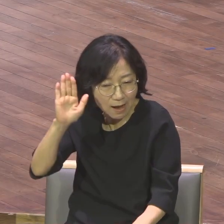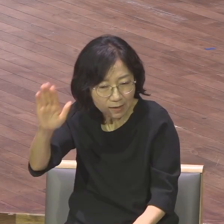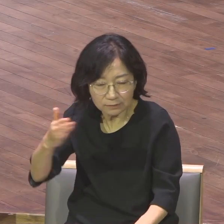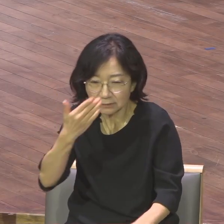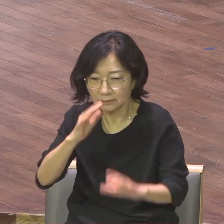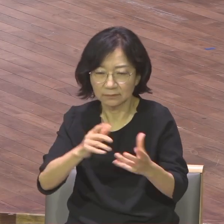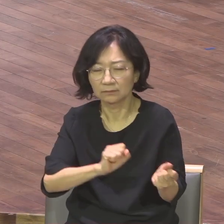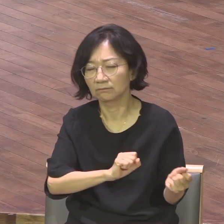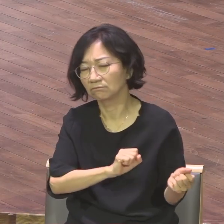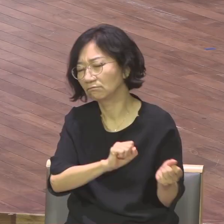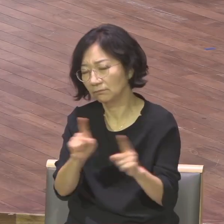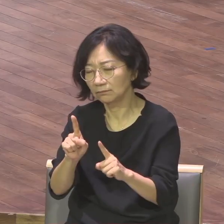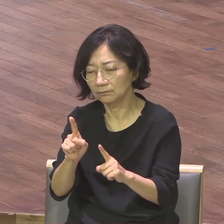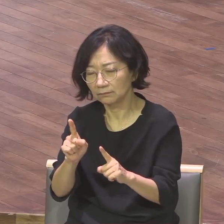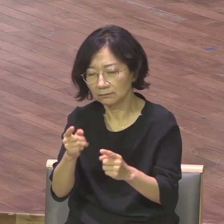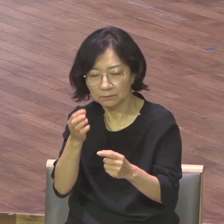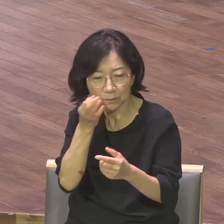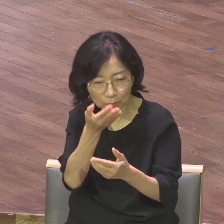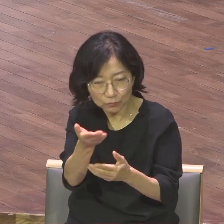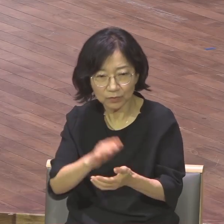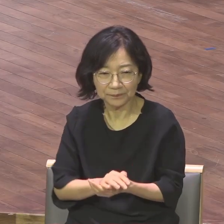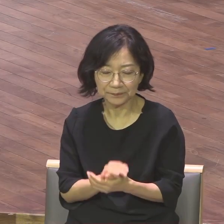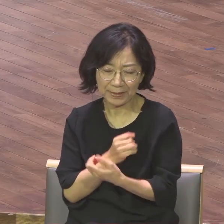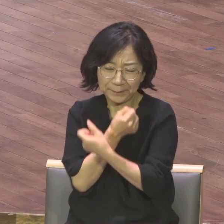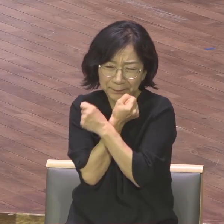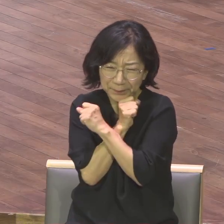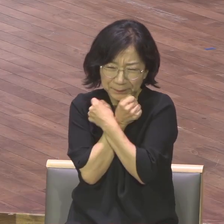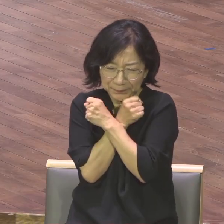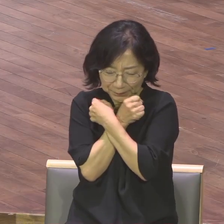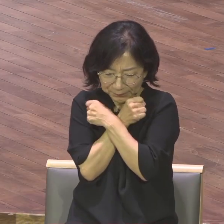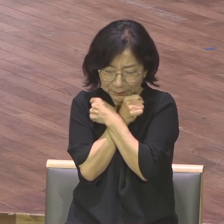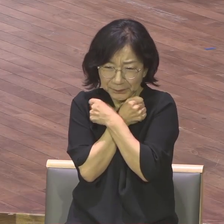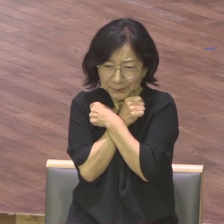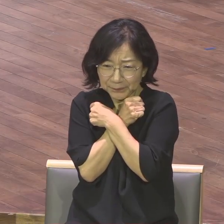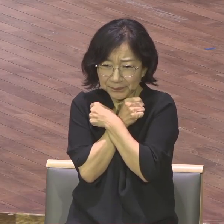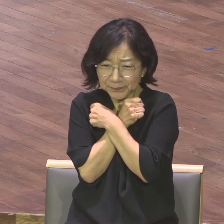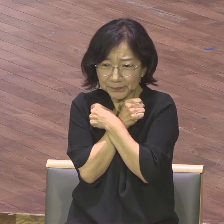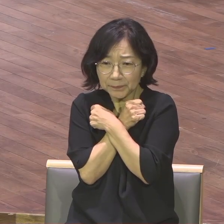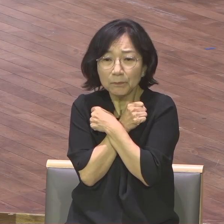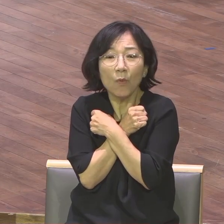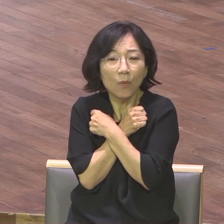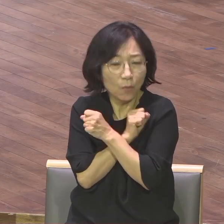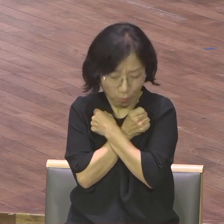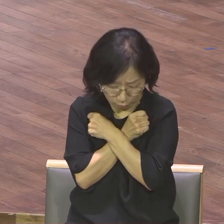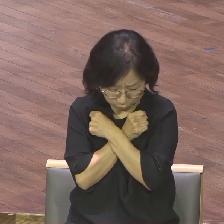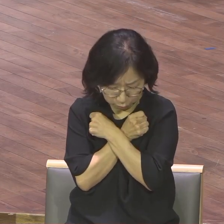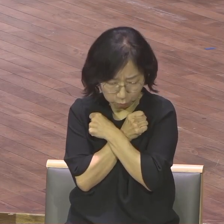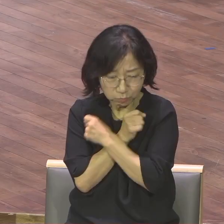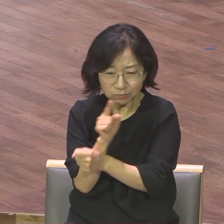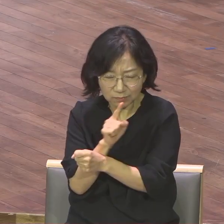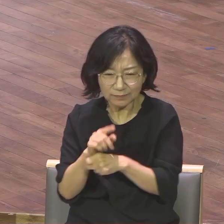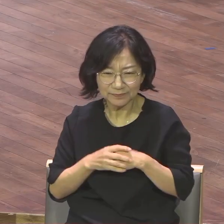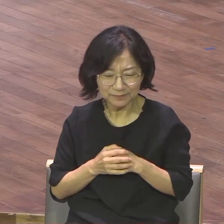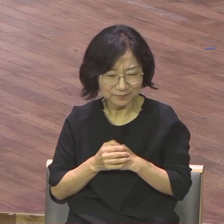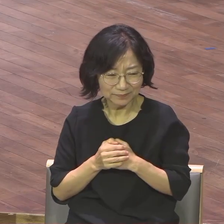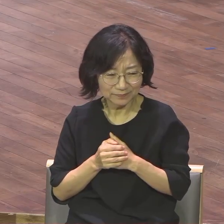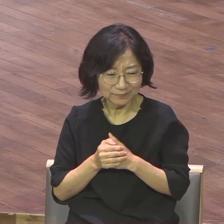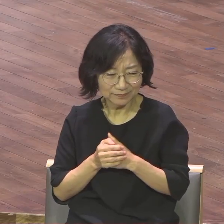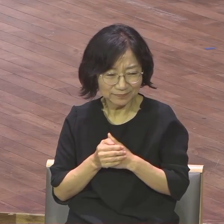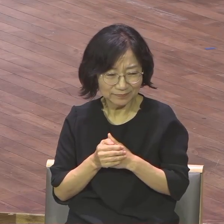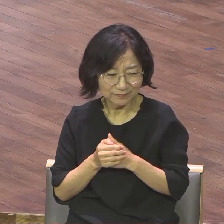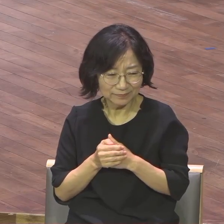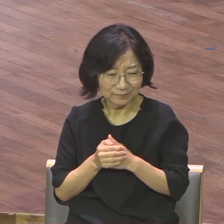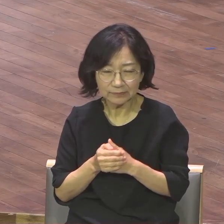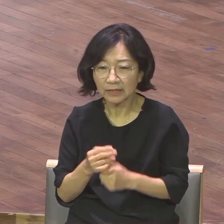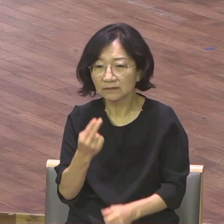회복을 보여주셨습니다. 마른 뼈다, 마른 뼈. 마른 뼈가 무슨 뜻이에요? 우리에게